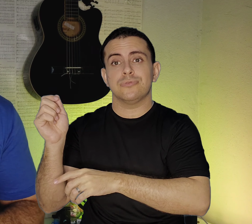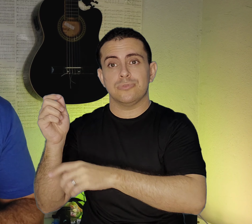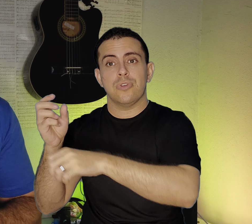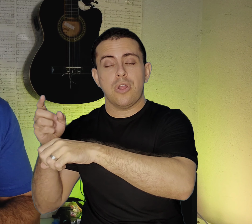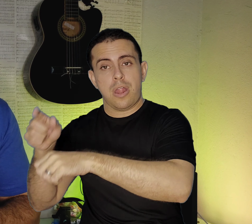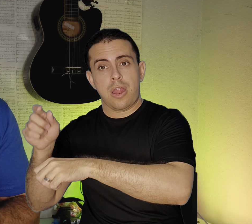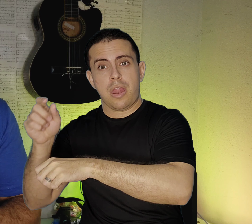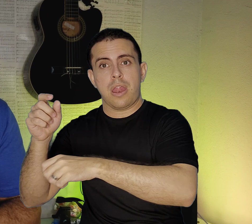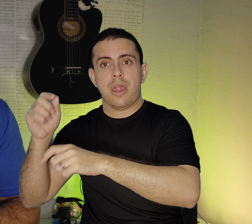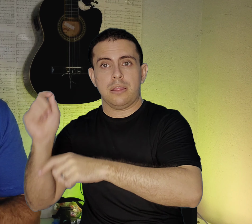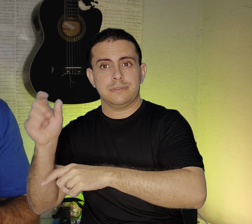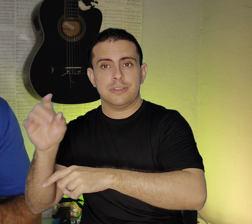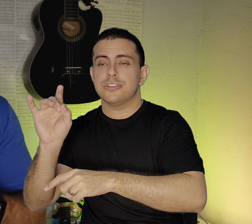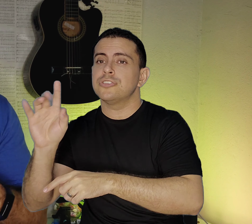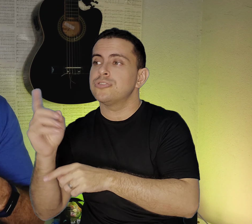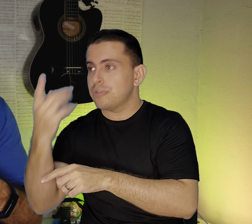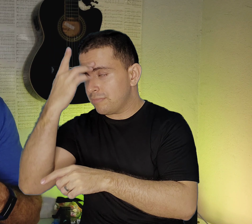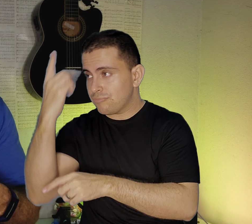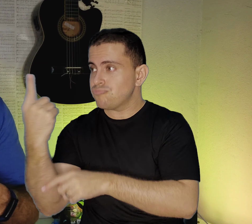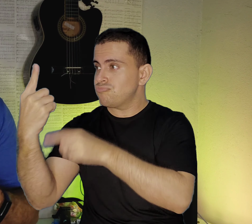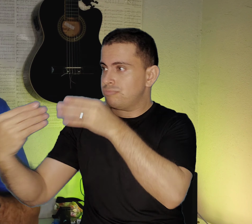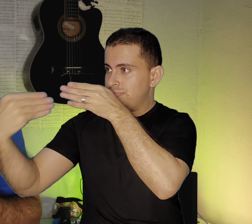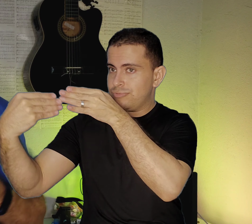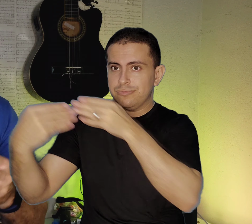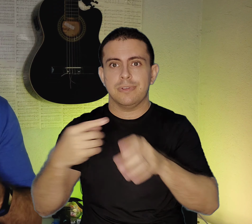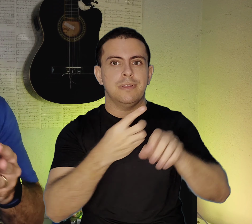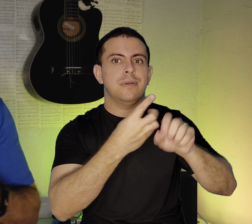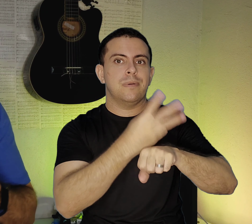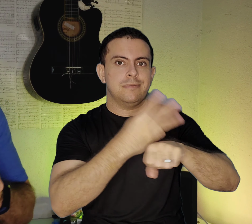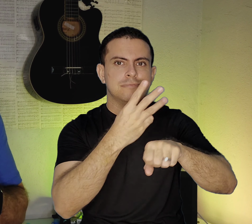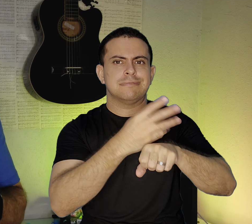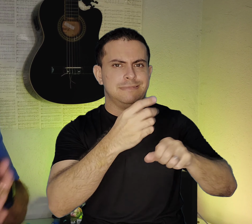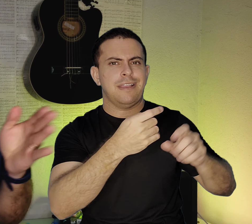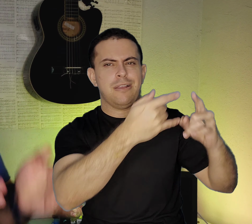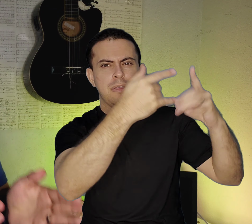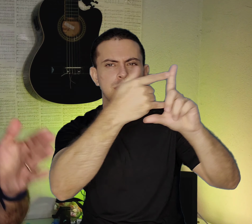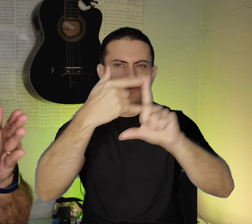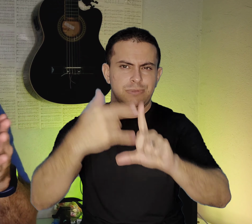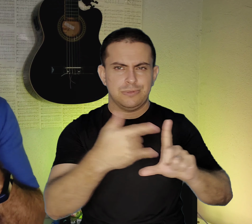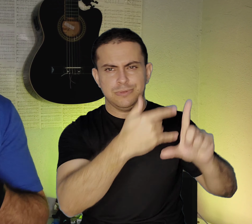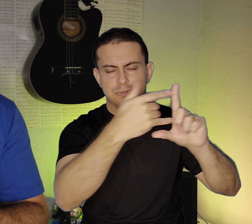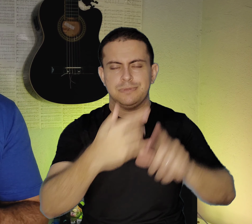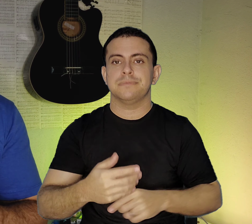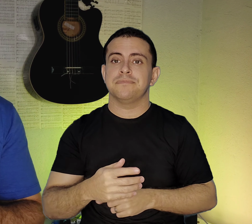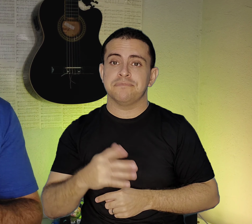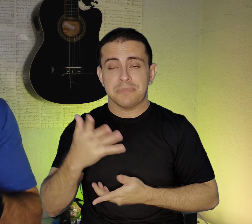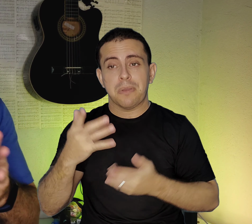WhatsApp você consegue até 8 Então são essas São poucas diferenças Os aplicativos são